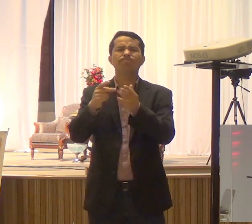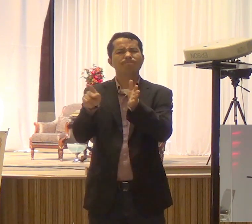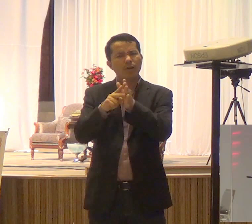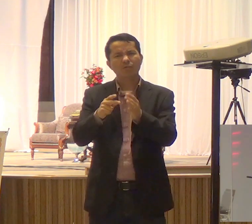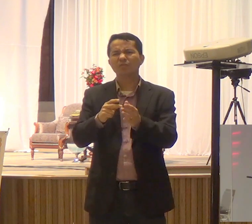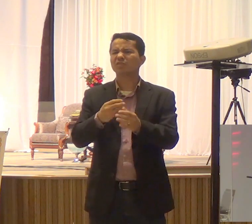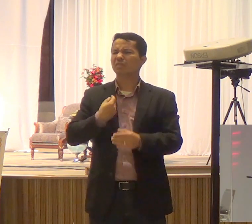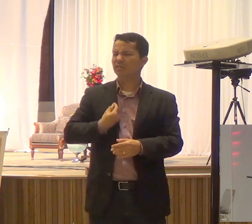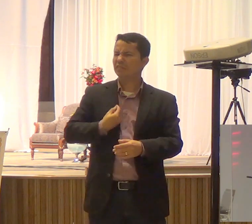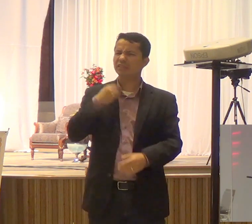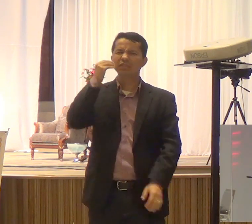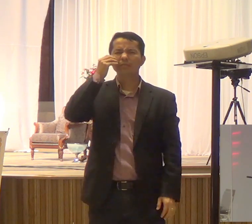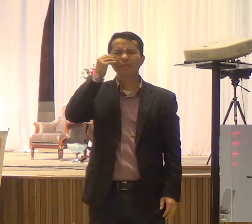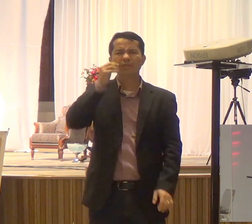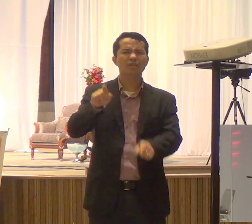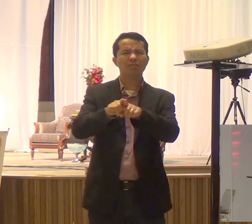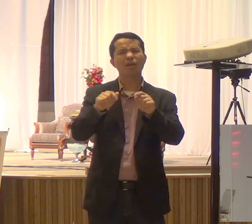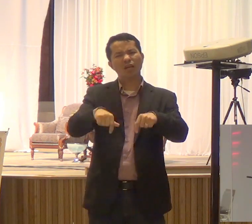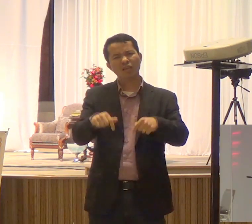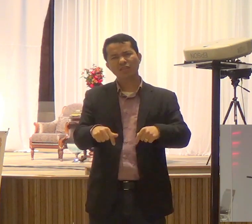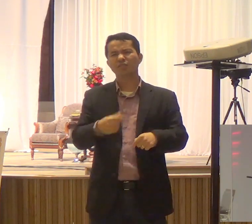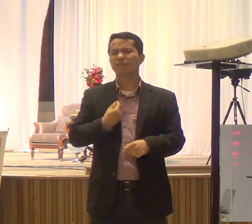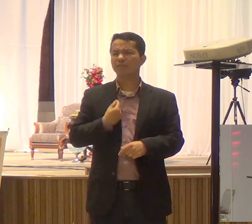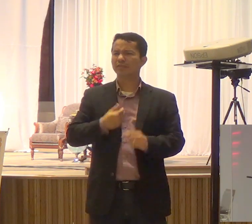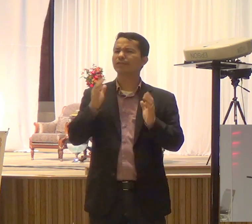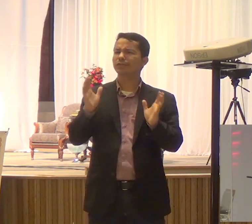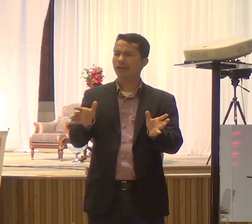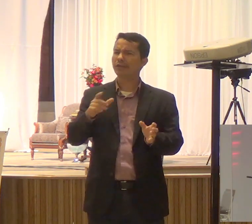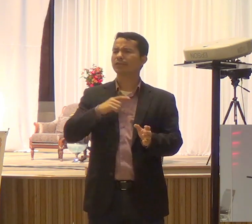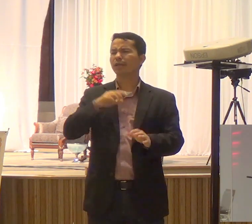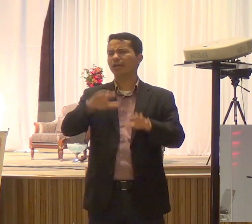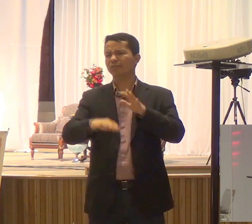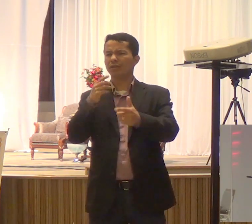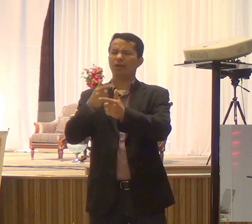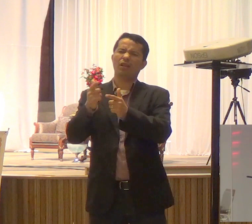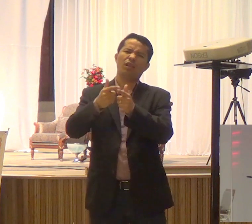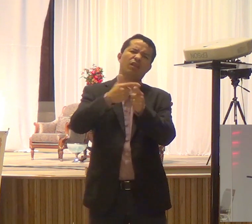na verdade é como a gente também nessa vida, que é queimado tantas vezes, que